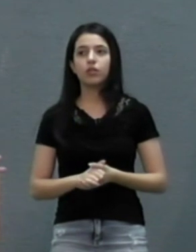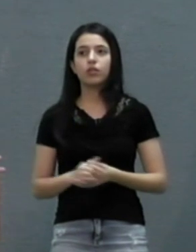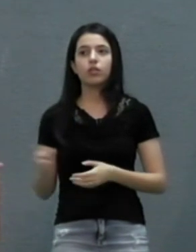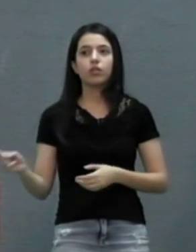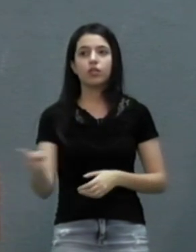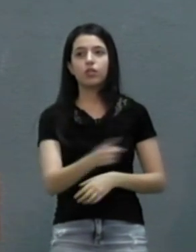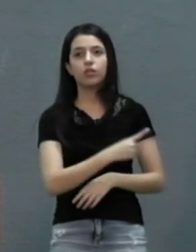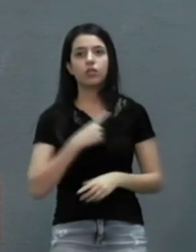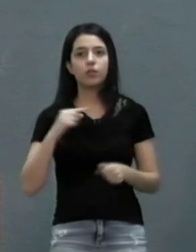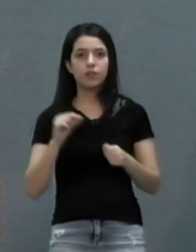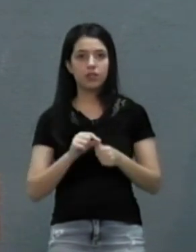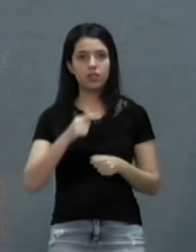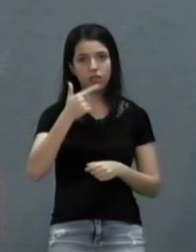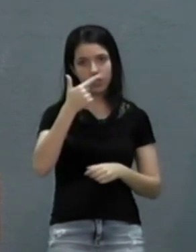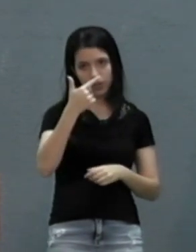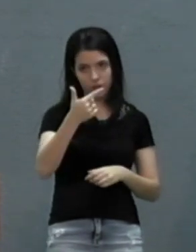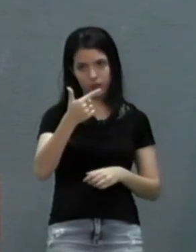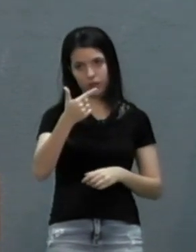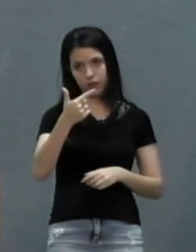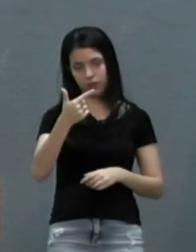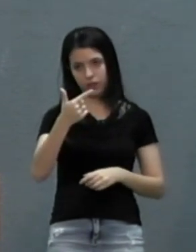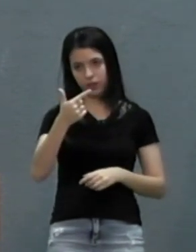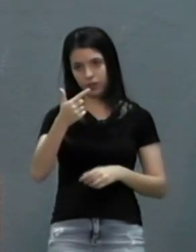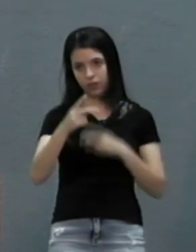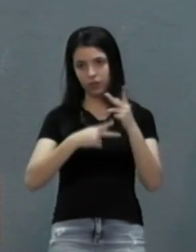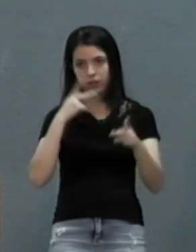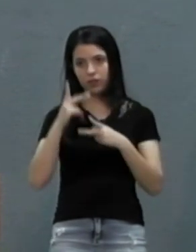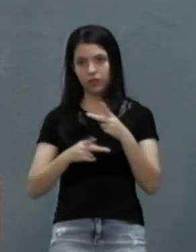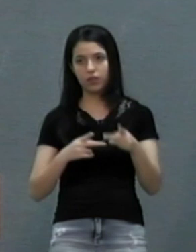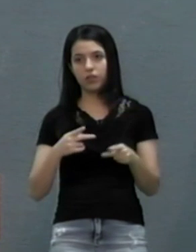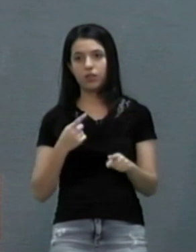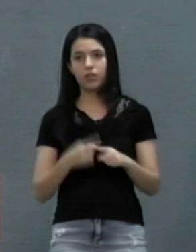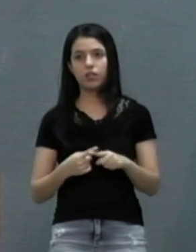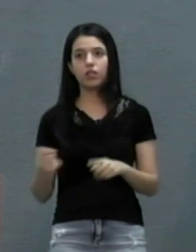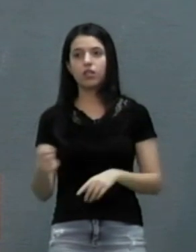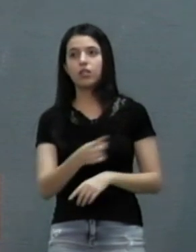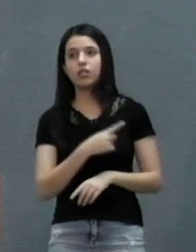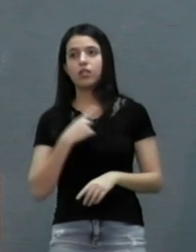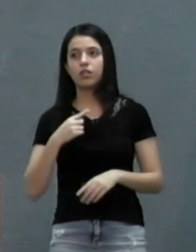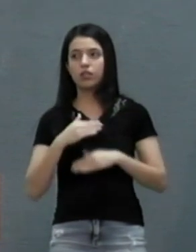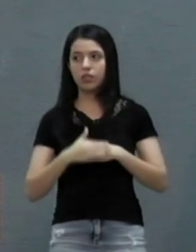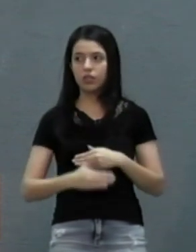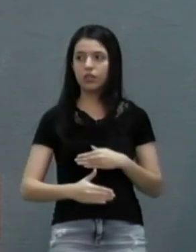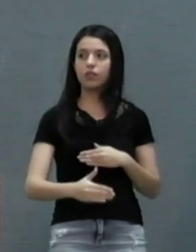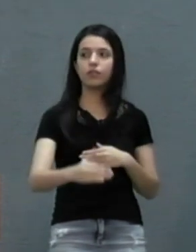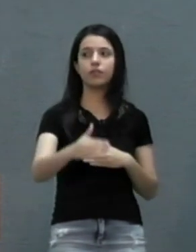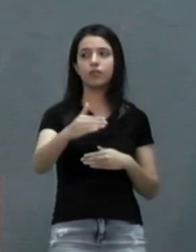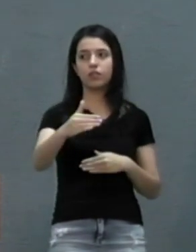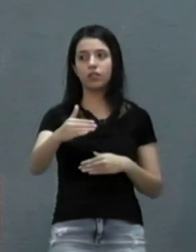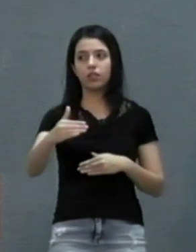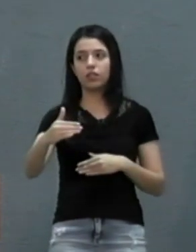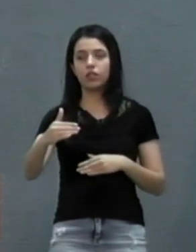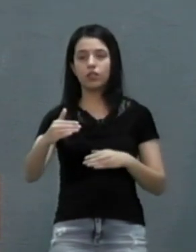dois expedientes, primeiro e segundo expediente. E também continuamos aí o meu gabinete com o ciclo de palestra de combate às